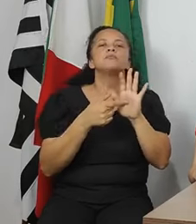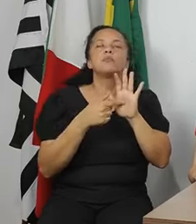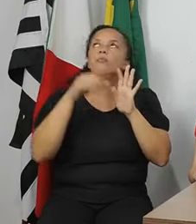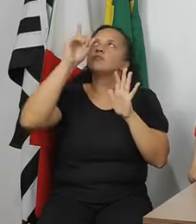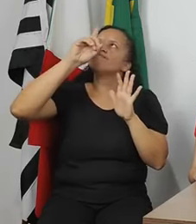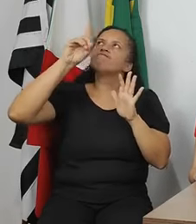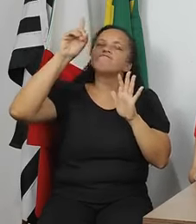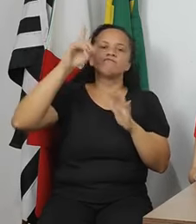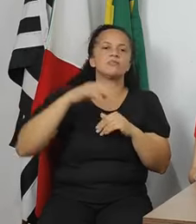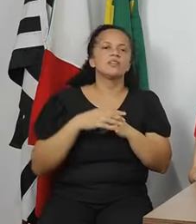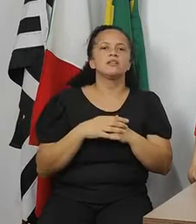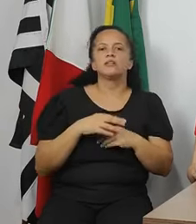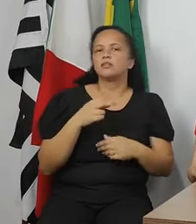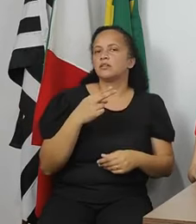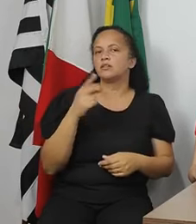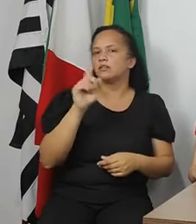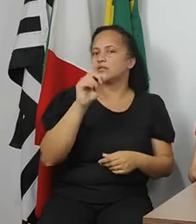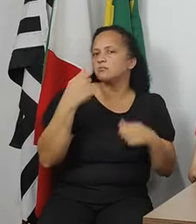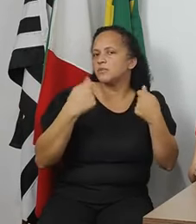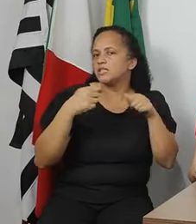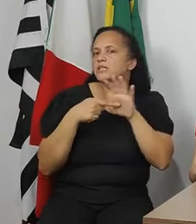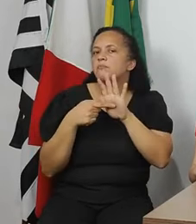Pai, que está oculto,